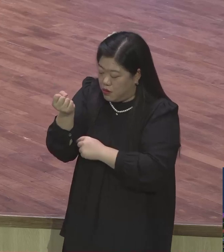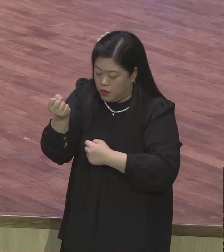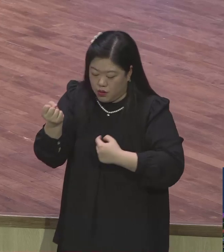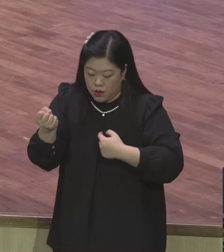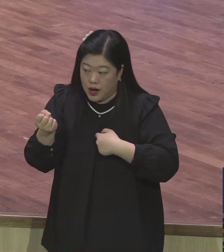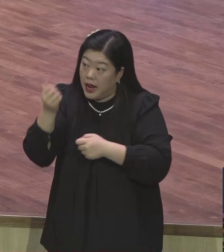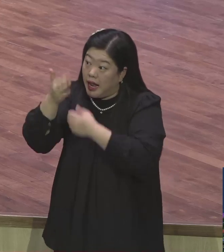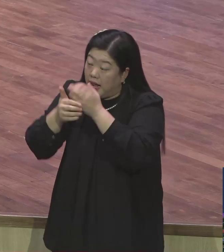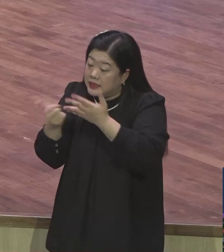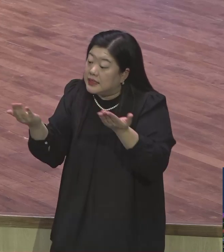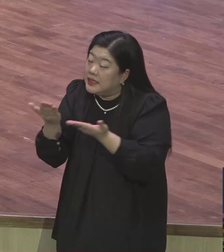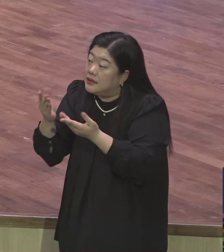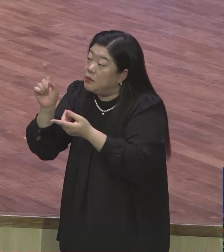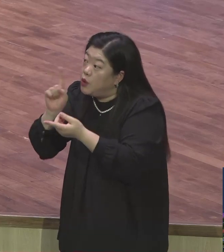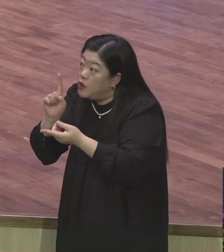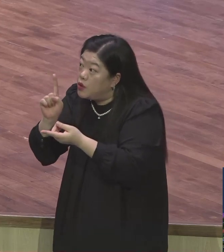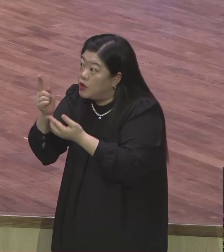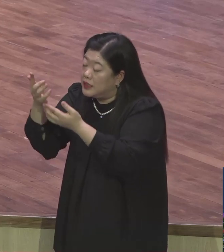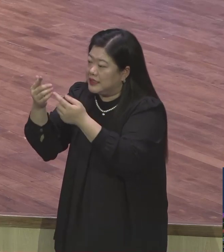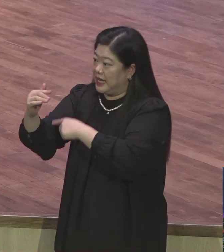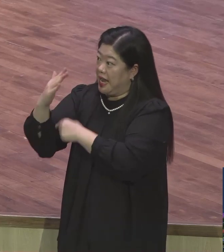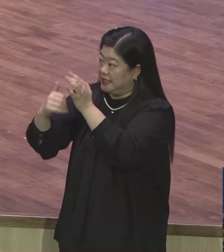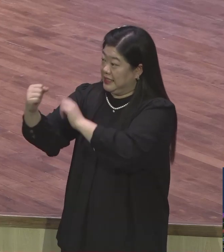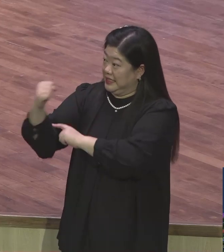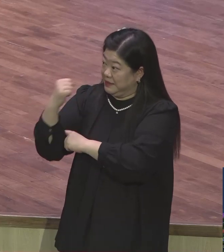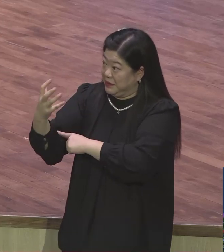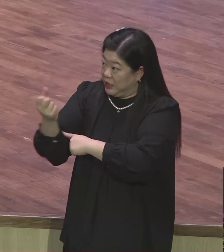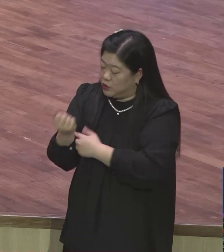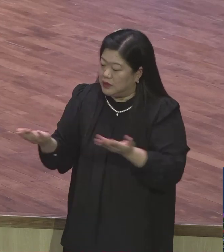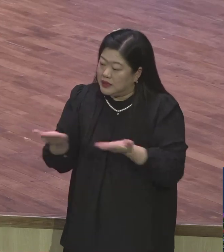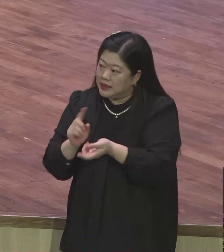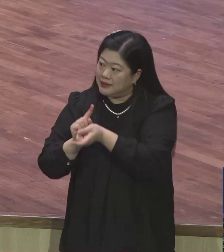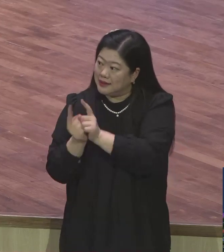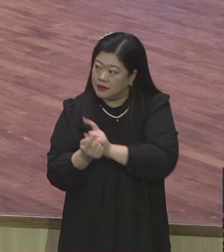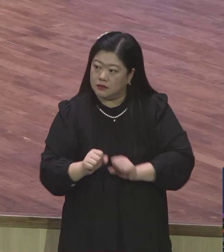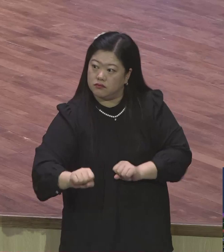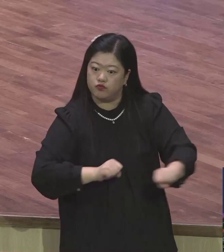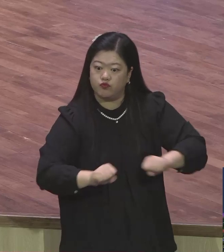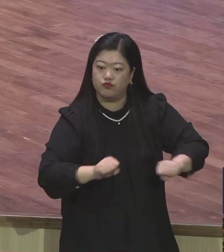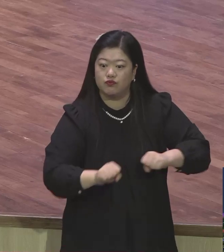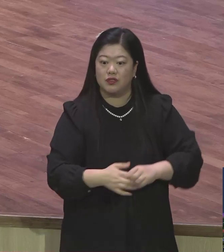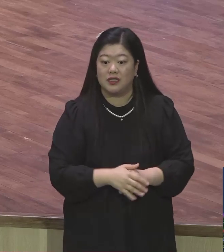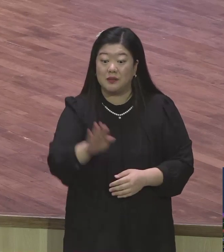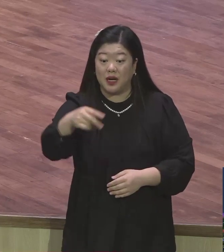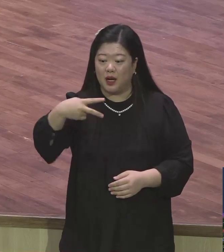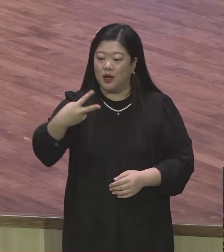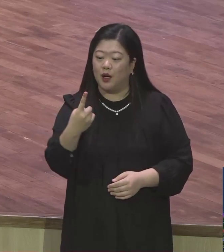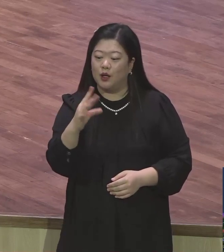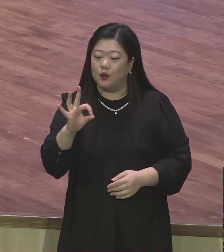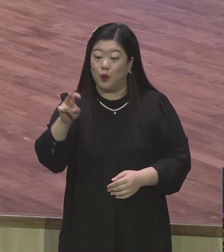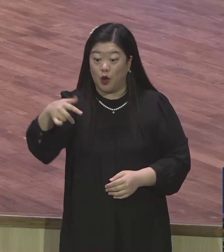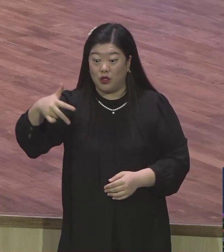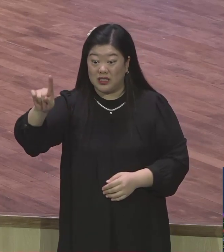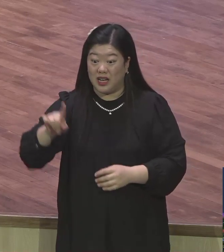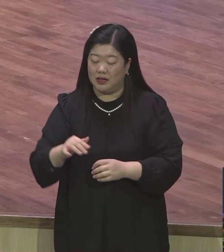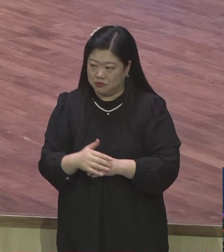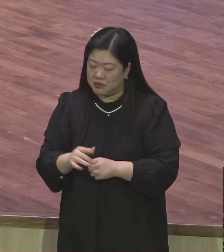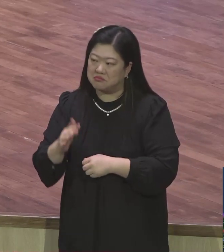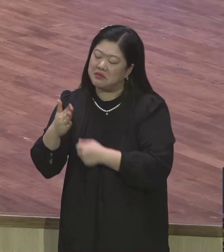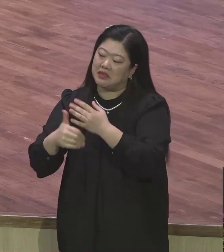하나님의 일을 하는 사람 그런 말이에요. 하나님 동역자라는 말은 내가 잘났어, 내가 머리가 좋았어, 내가 경험이 많아서